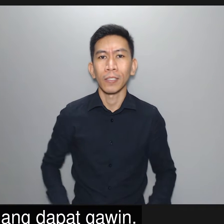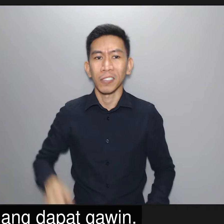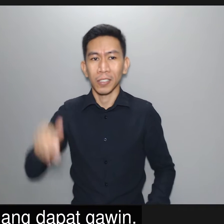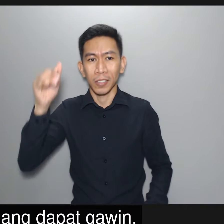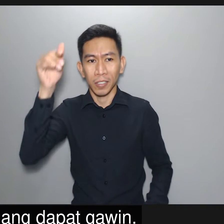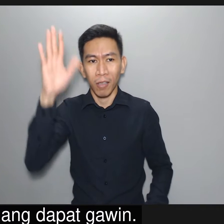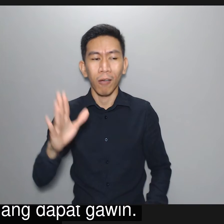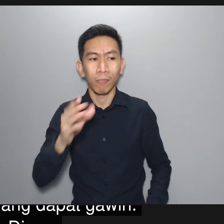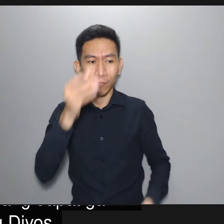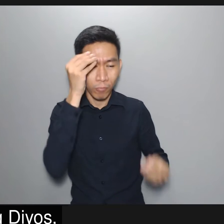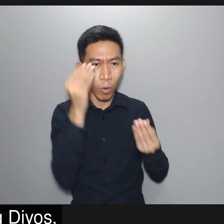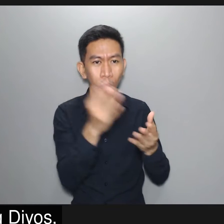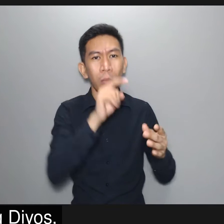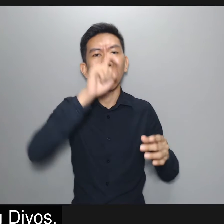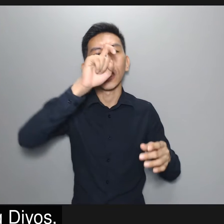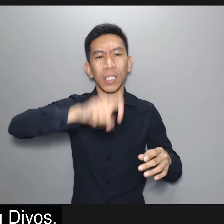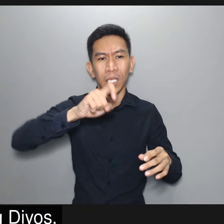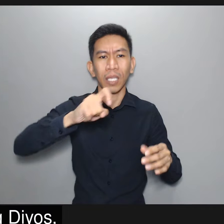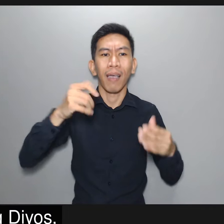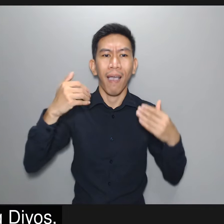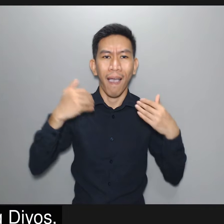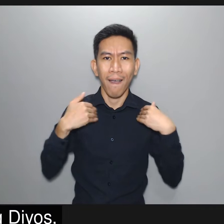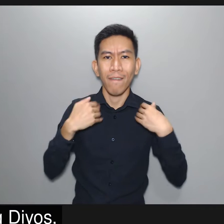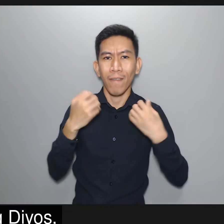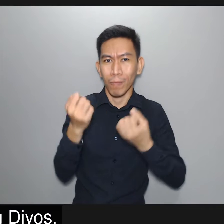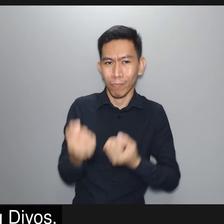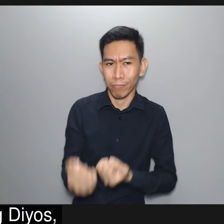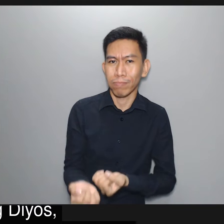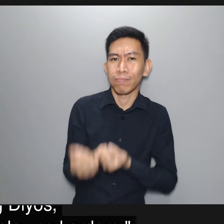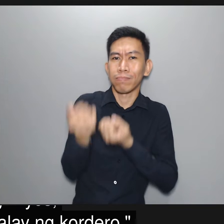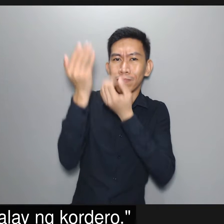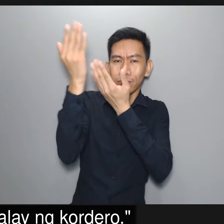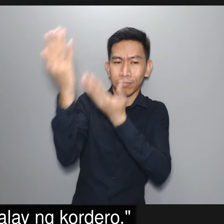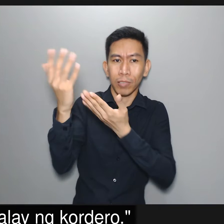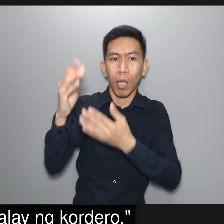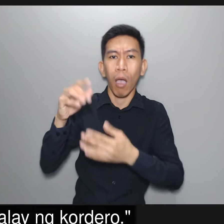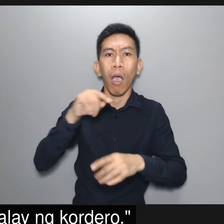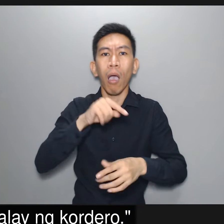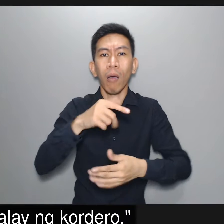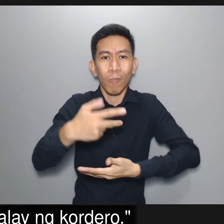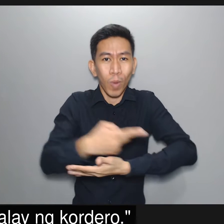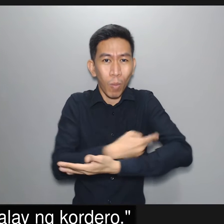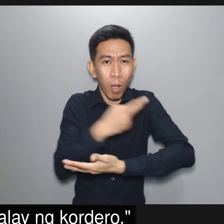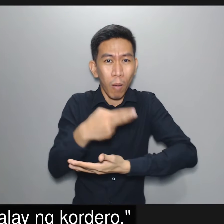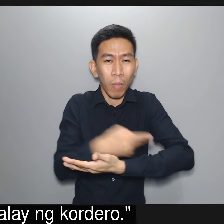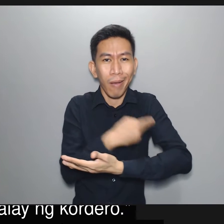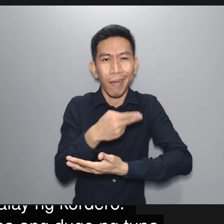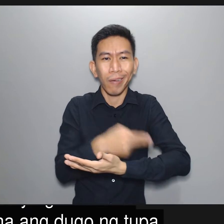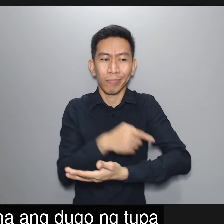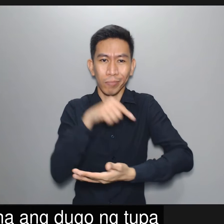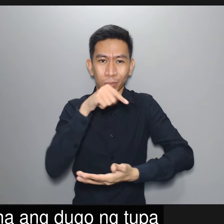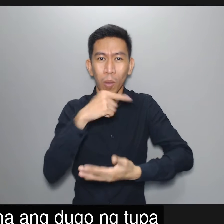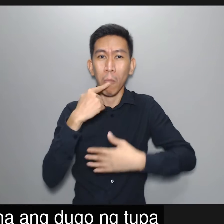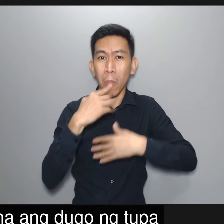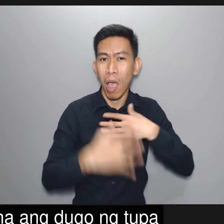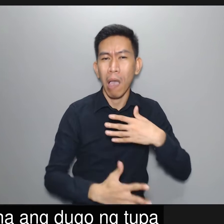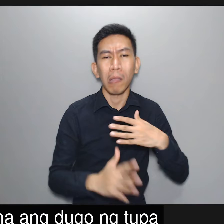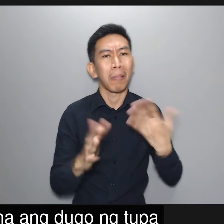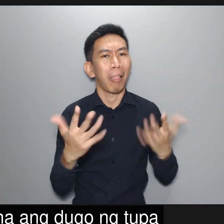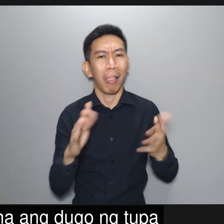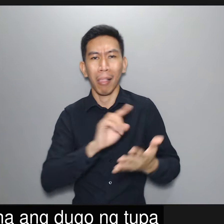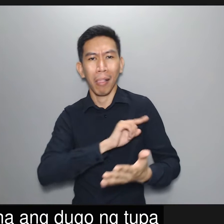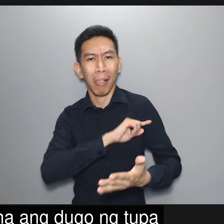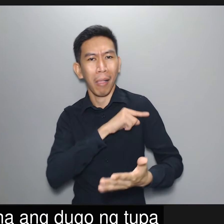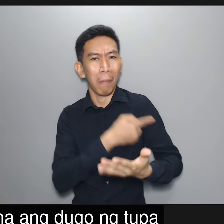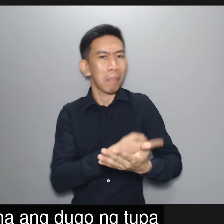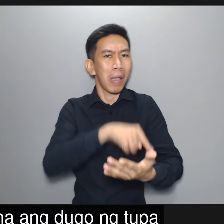ng kordero." Sinabi niya sa kanila na ang dugo ng tupa ay walang kapangyarihan. Ngunit